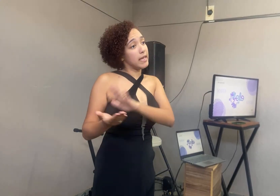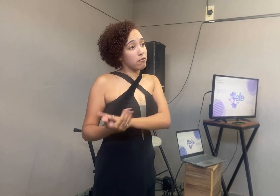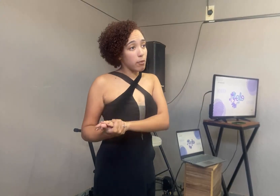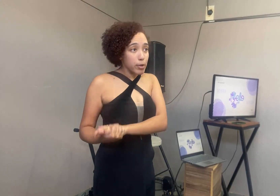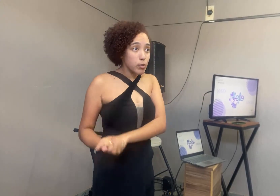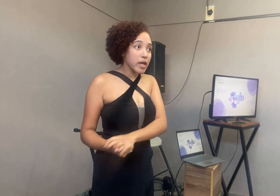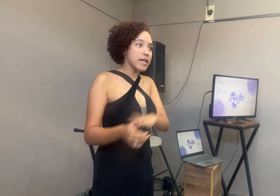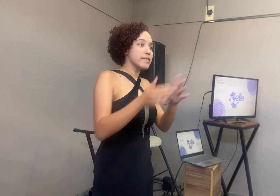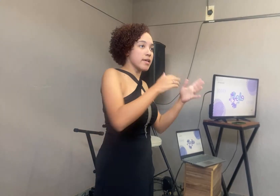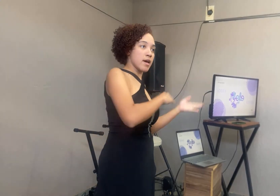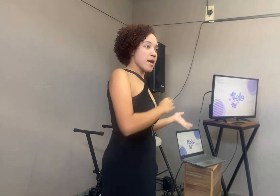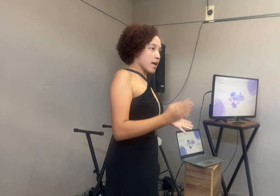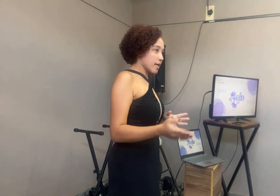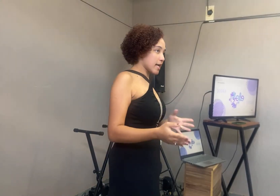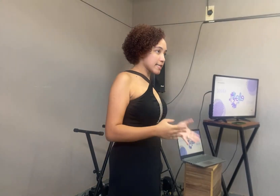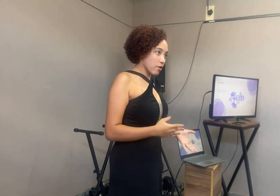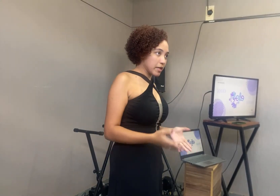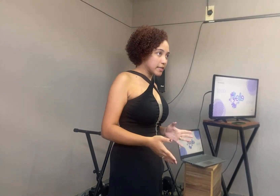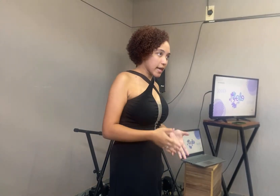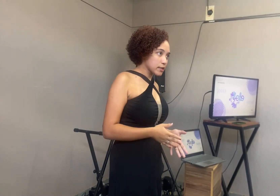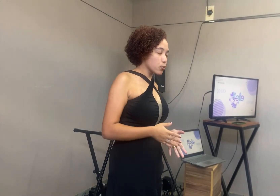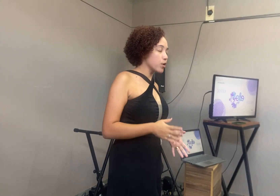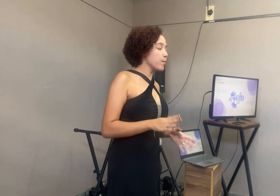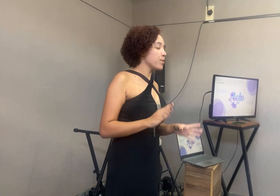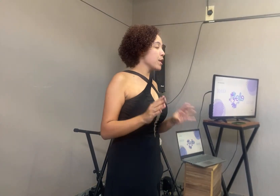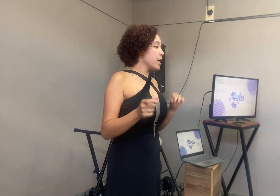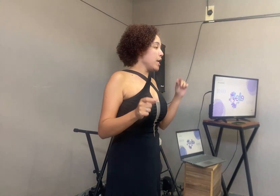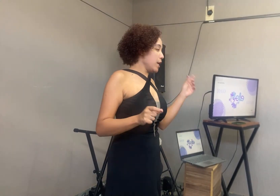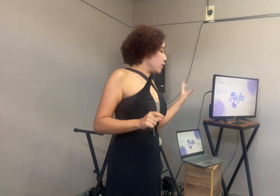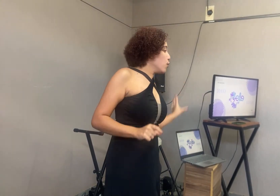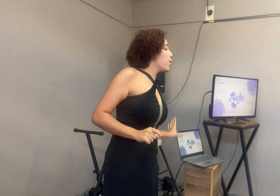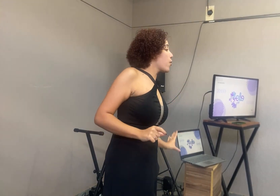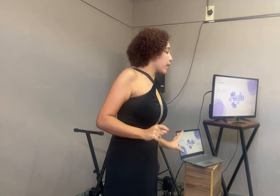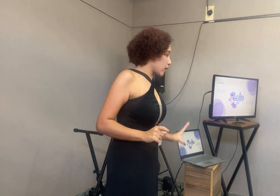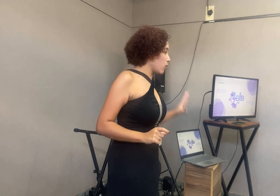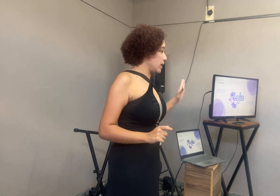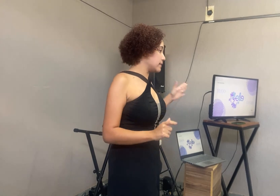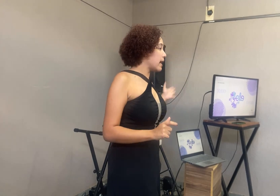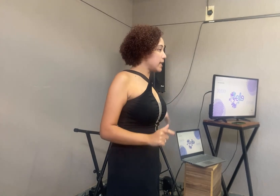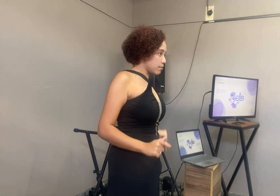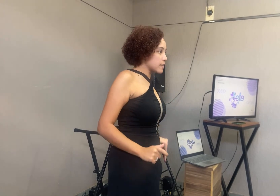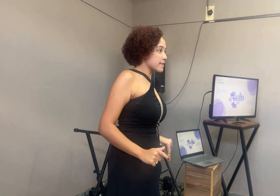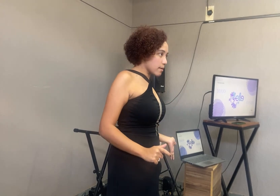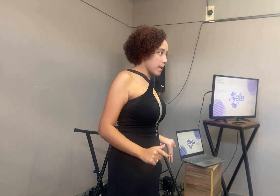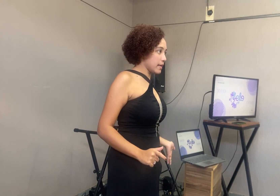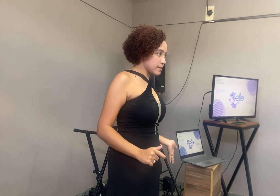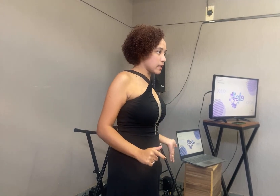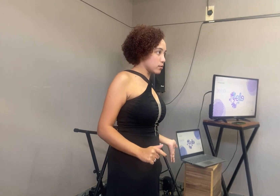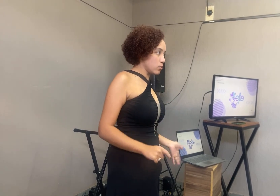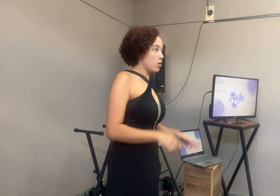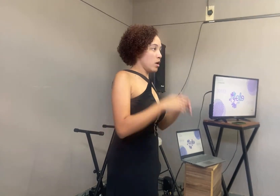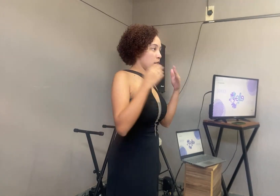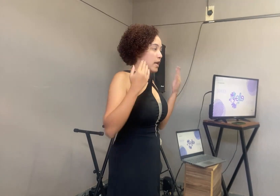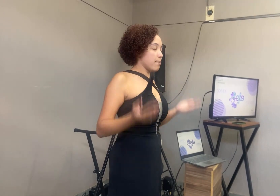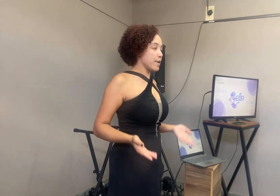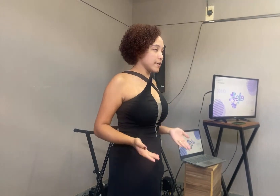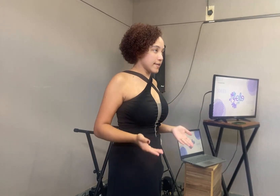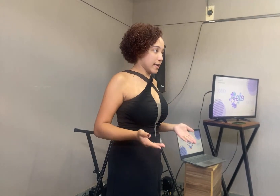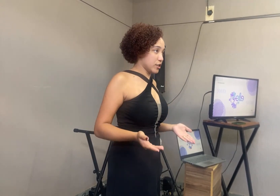língua portuguesa, redação e literatura, e um pouquinho ali da Libras também sendo, né, presente.